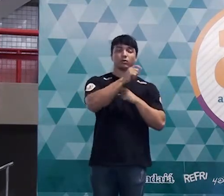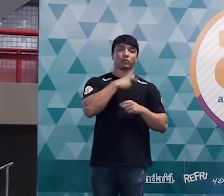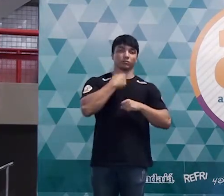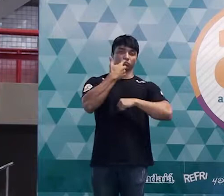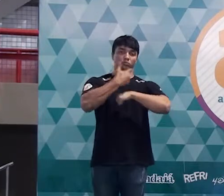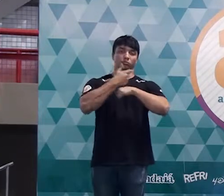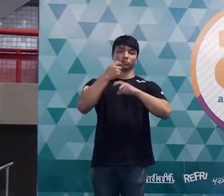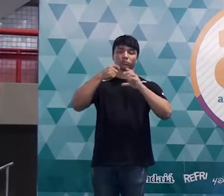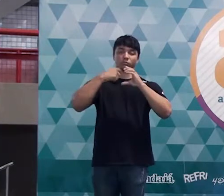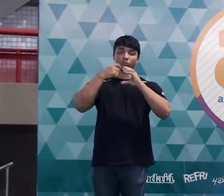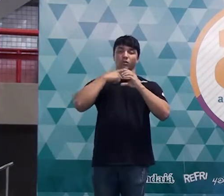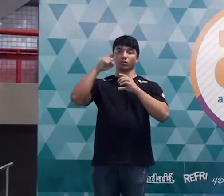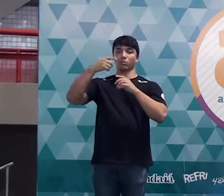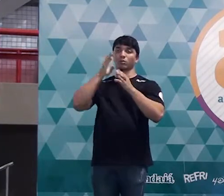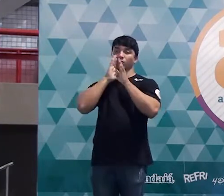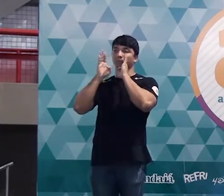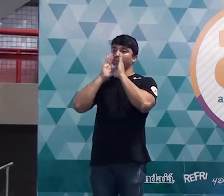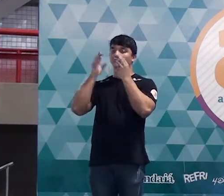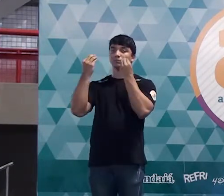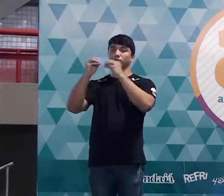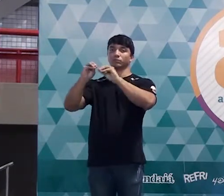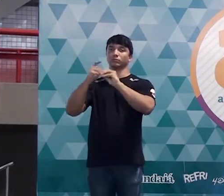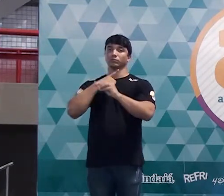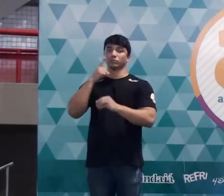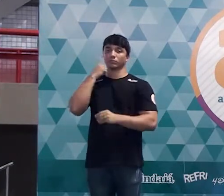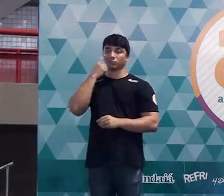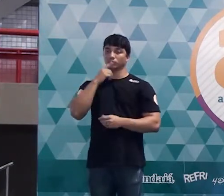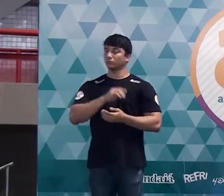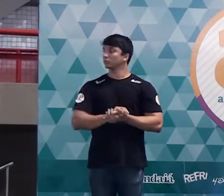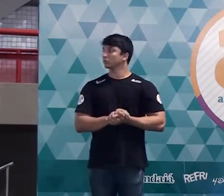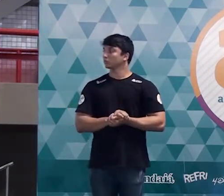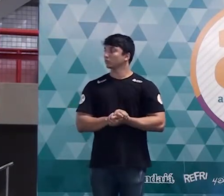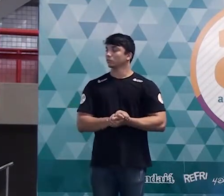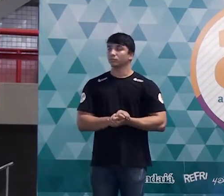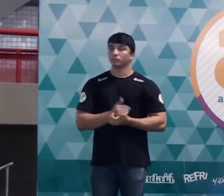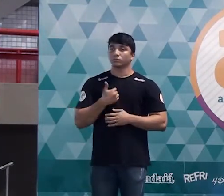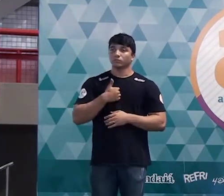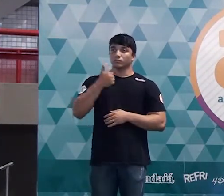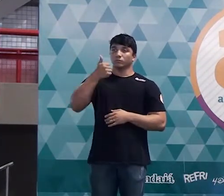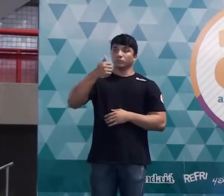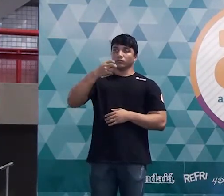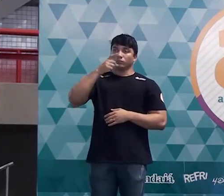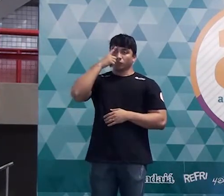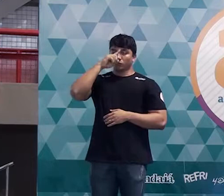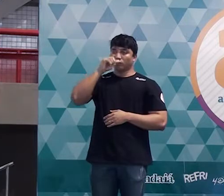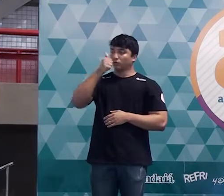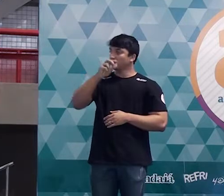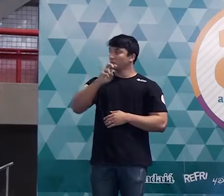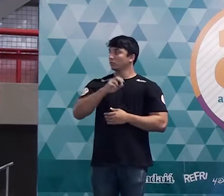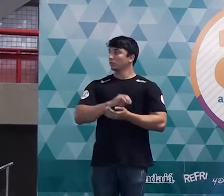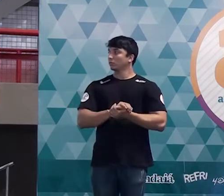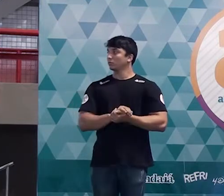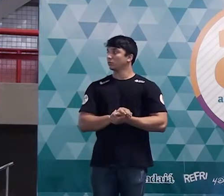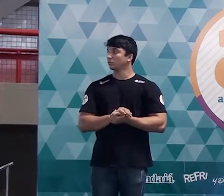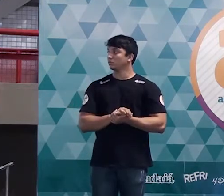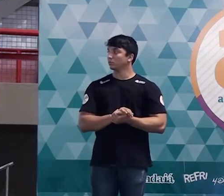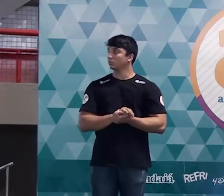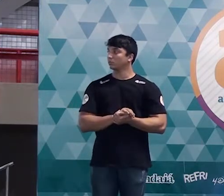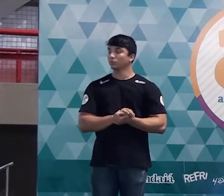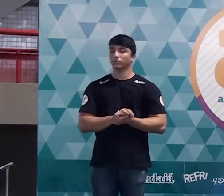ela aparece para vocês no Facebook. Tem um canal no Facebook, não é isso? Depois de 15 dias vocês vão poder revisar esse material.